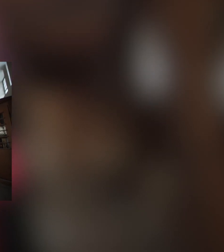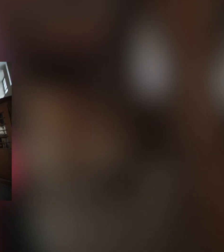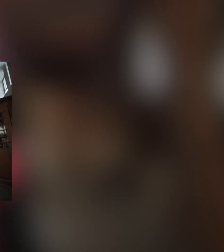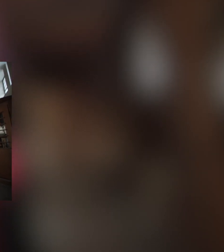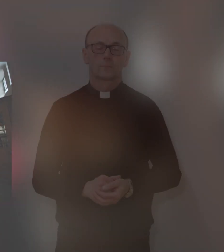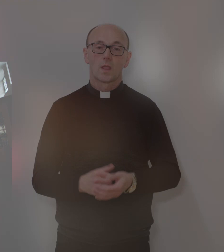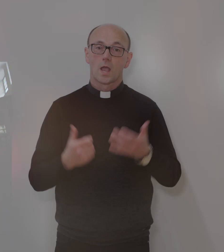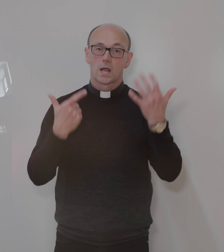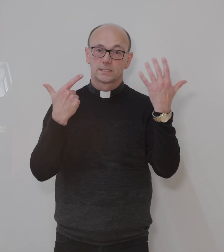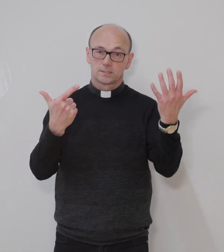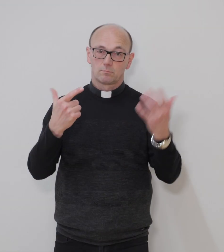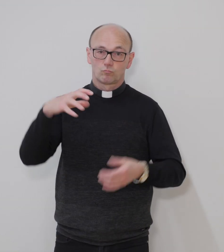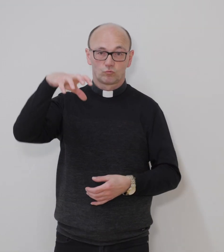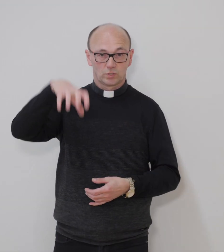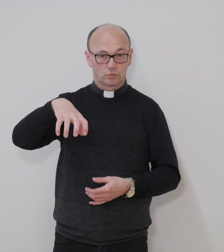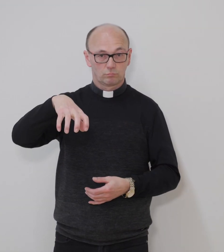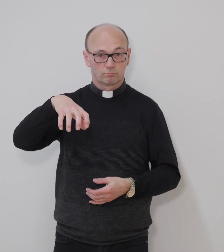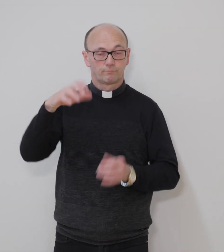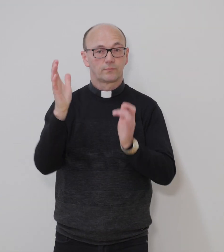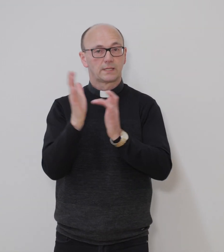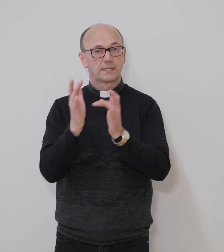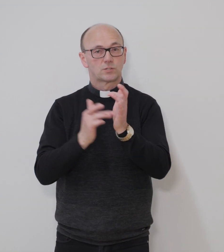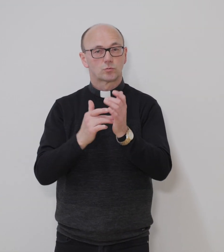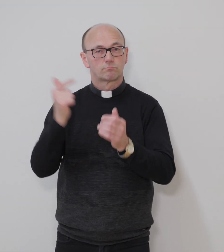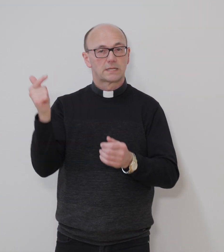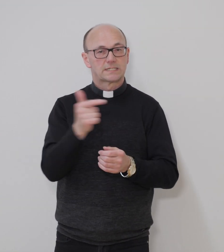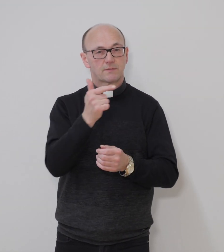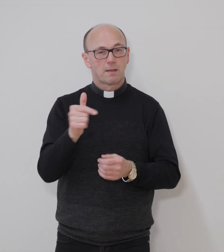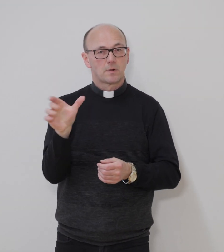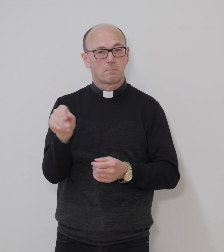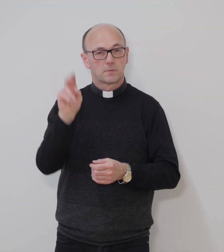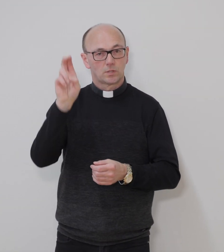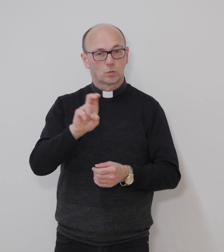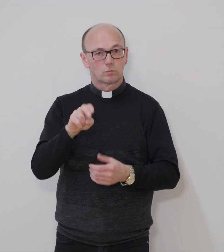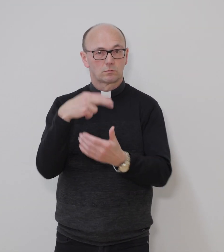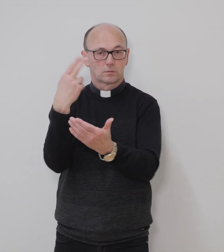7. Station. Jesus fällt zum zweiten Mal unter dem Kreuz.